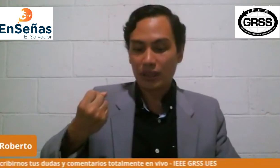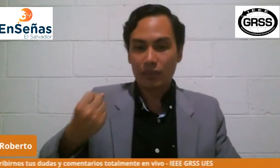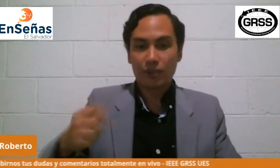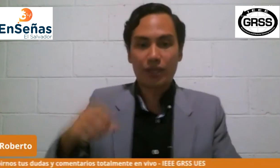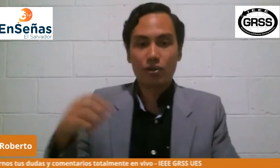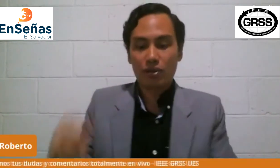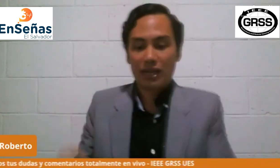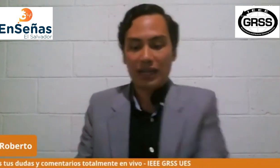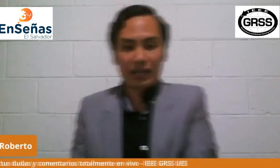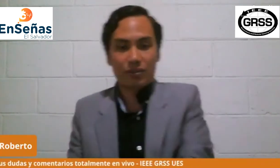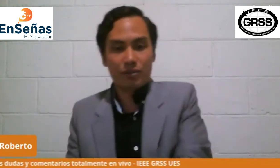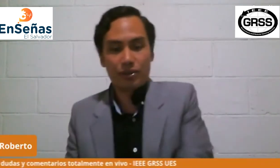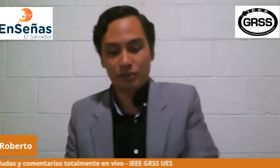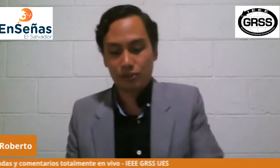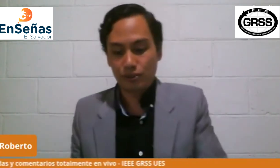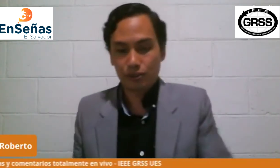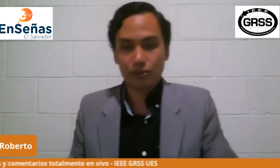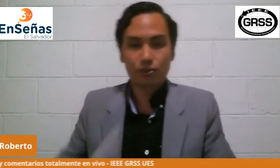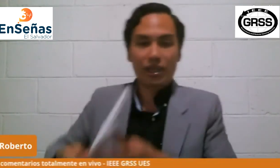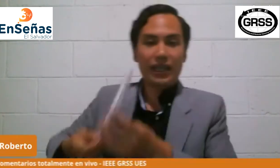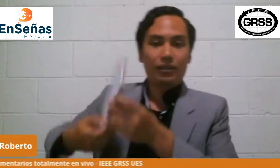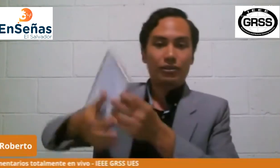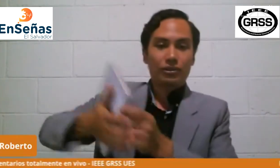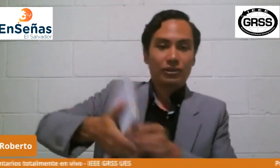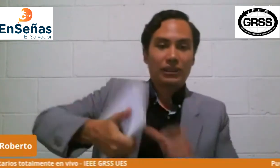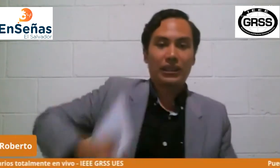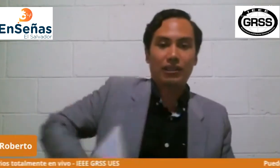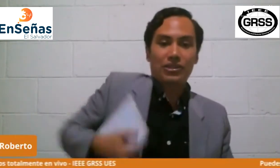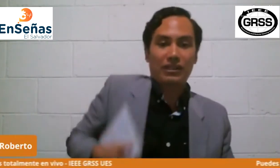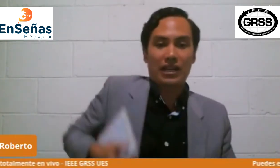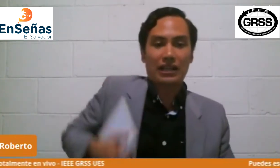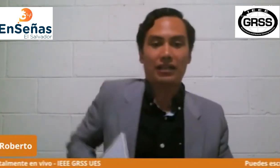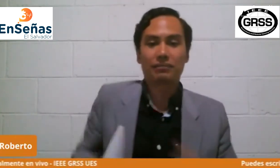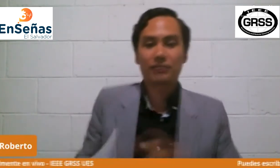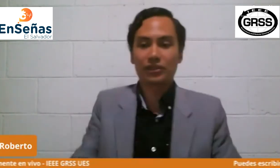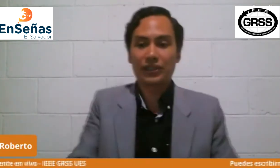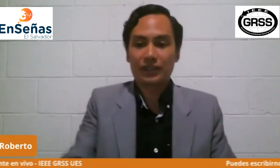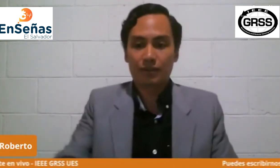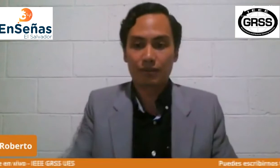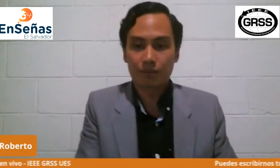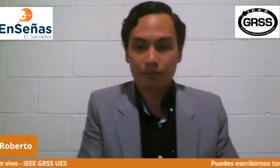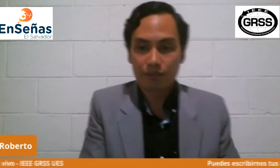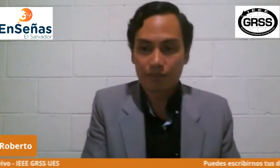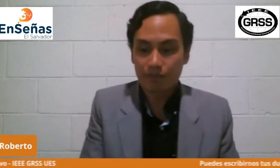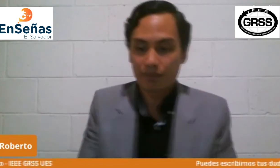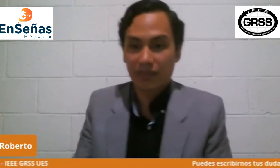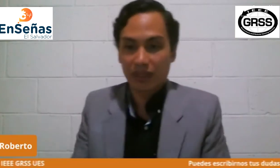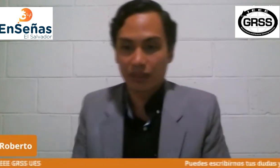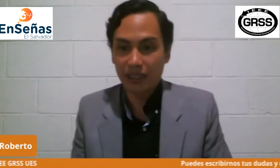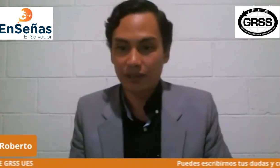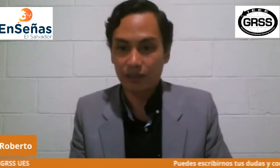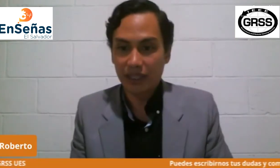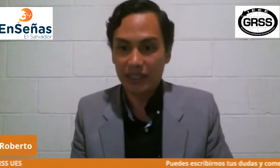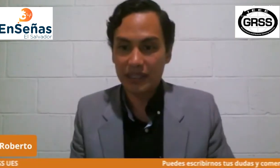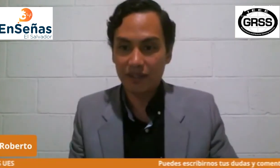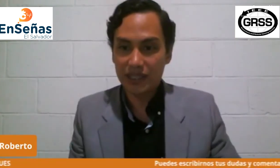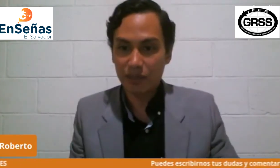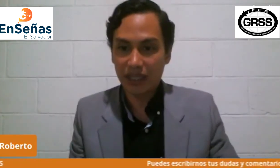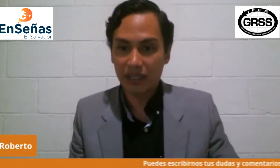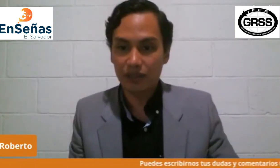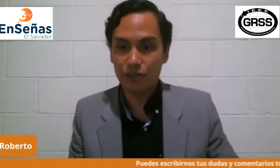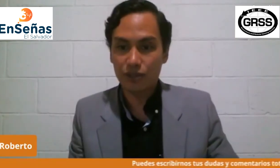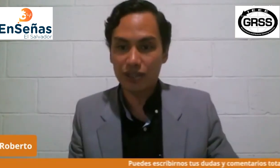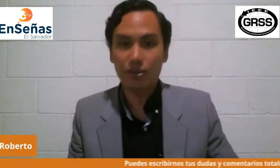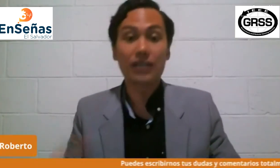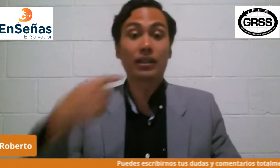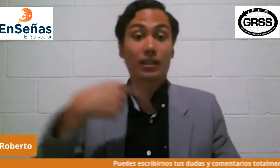como, porque uno agarra como sus cuadernos y los lleva acá. Entonces, correcto. Ahí dice Bessie